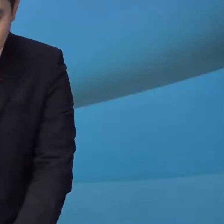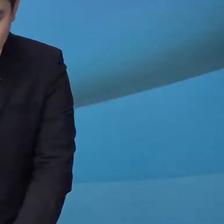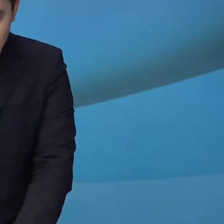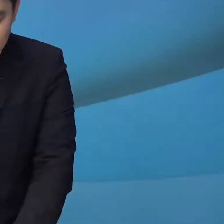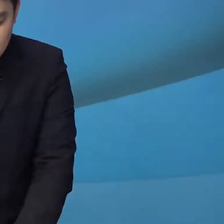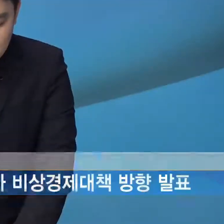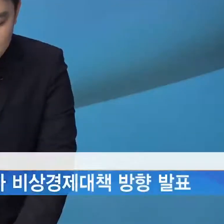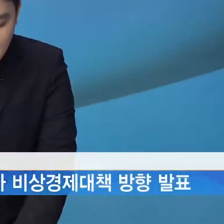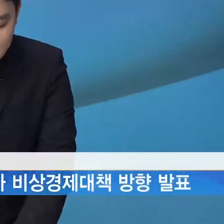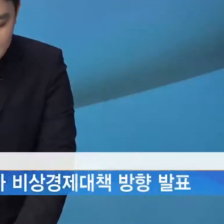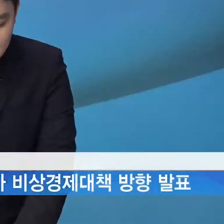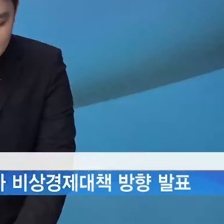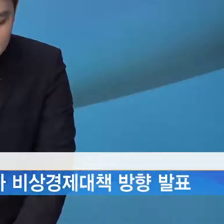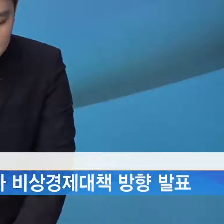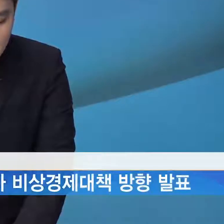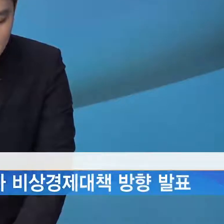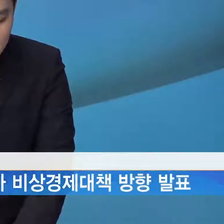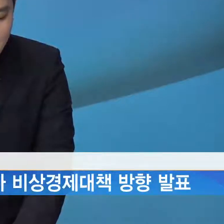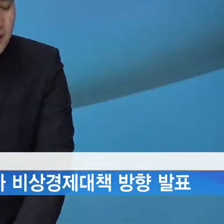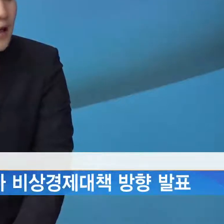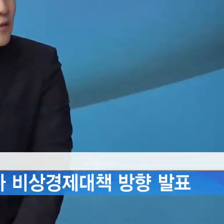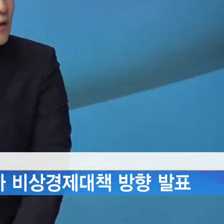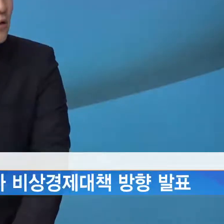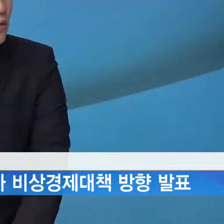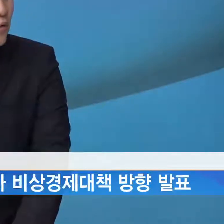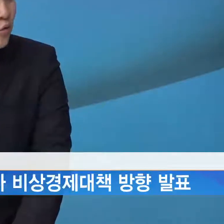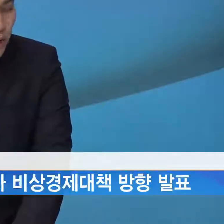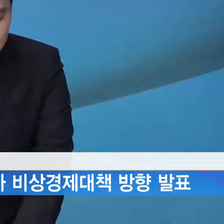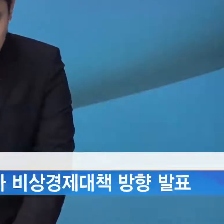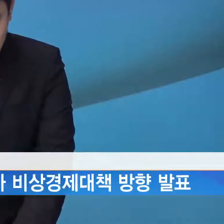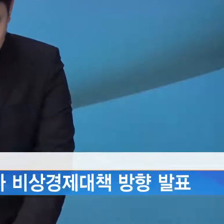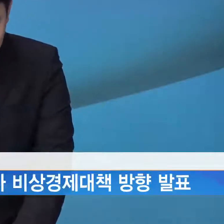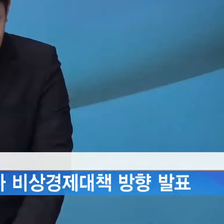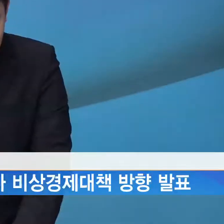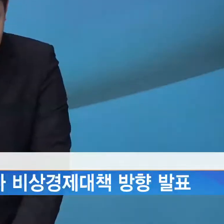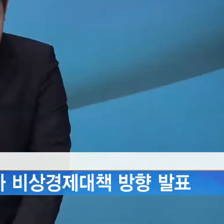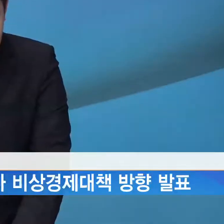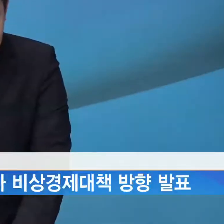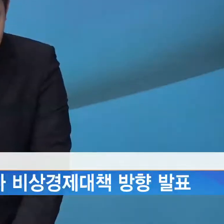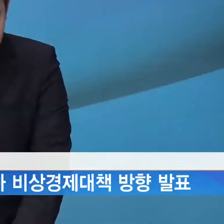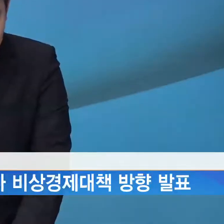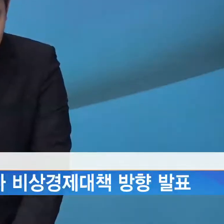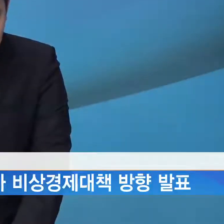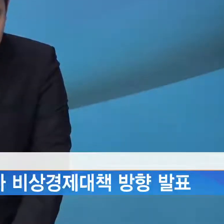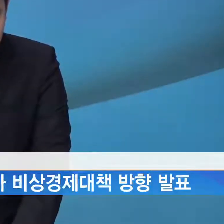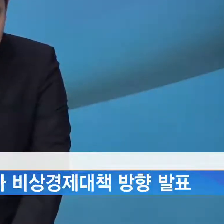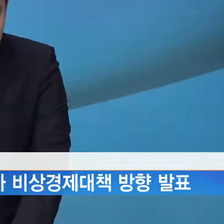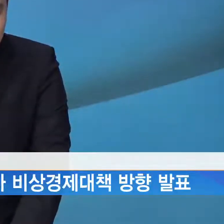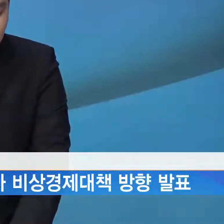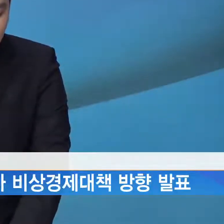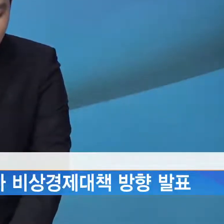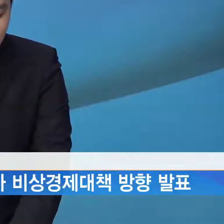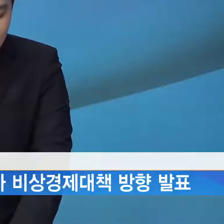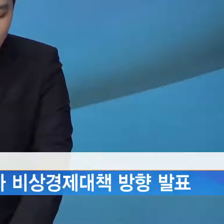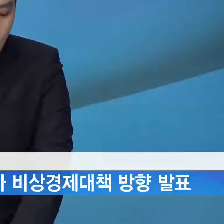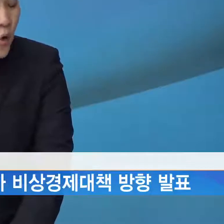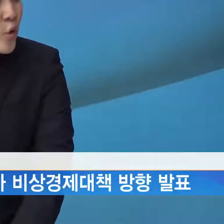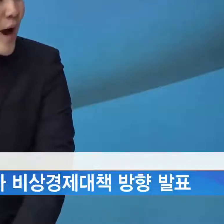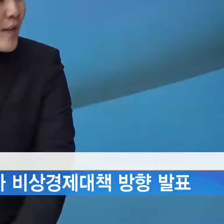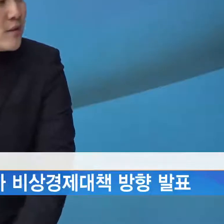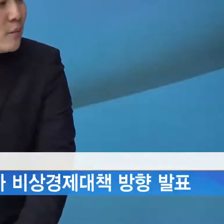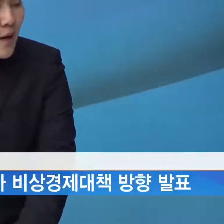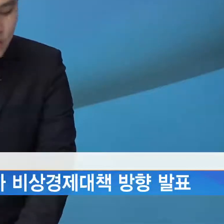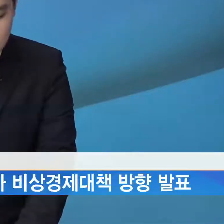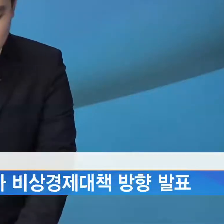유지 등 중장기적인 지원에 방점을 좀 뒀습니다. 예. 대전시가 내수 경기 진작과